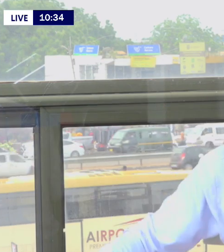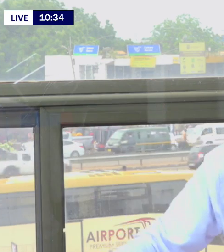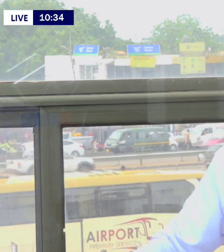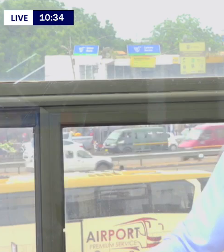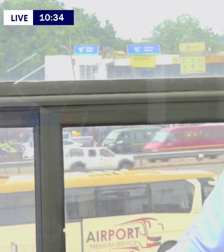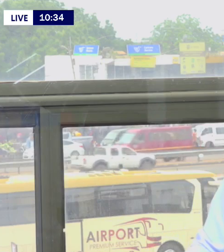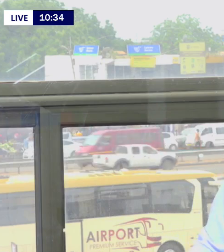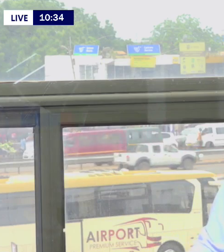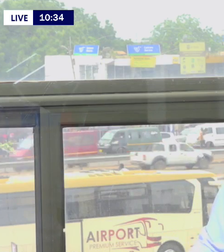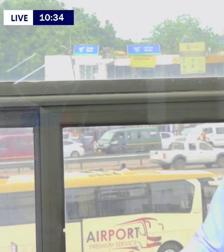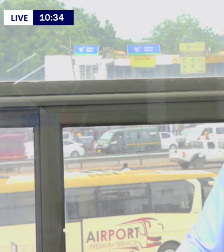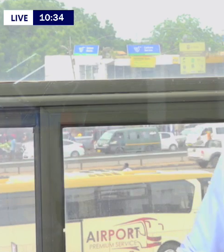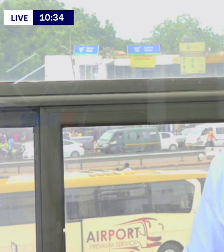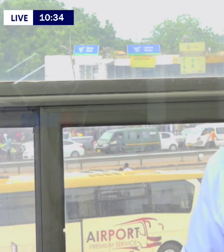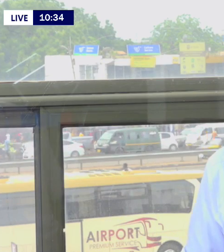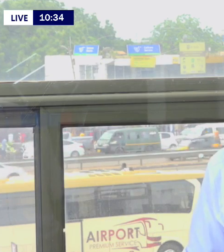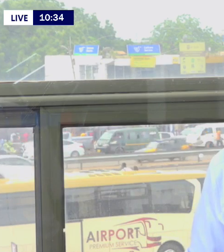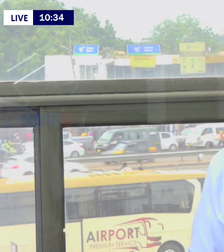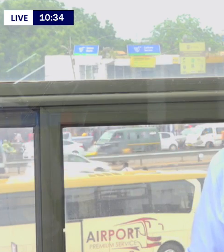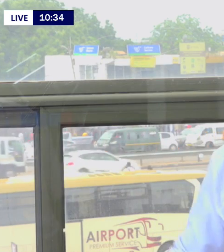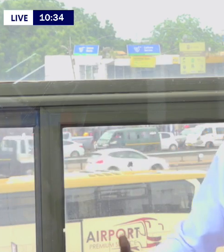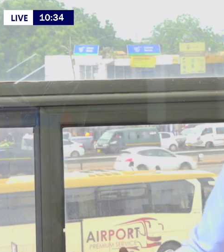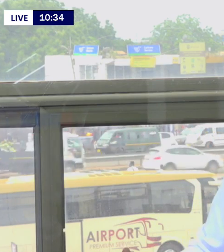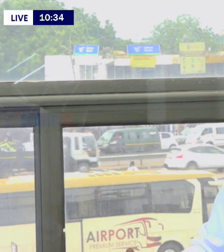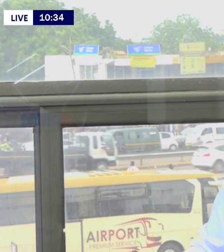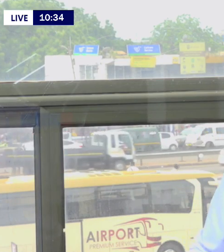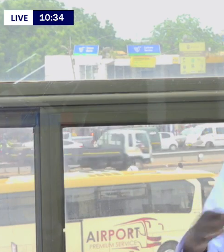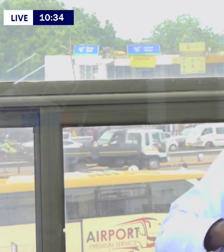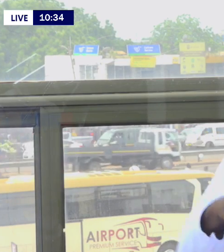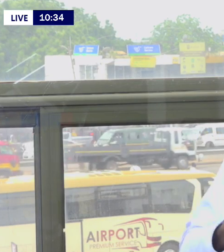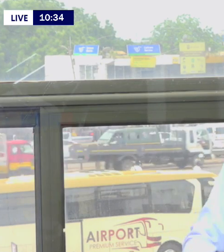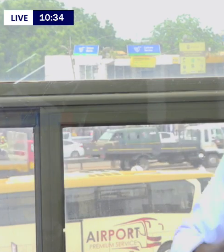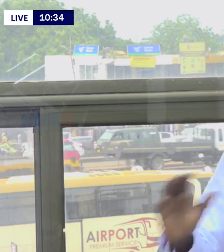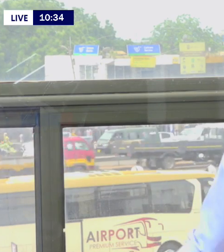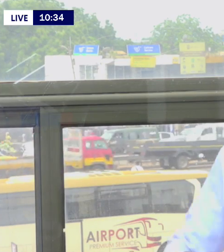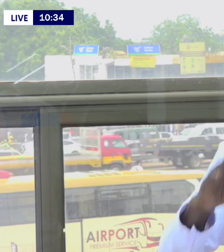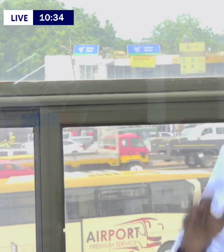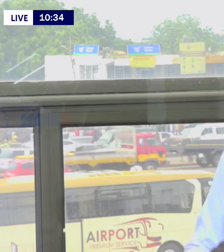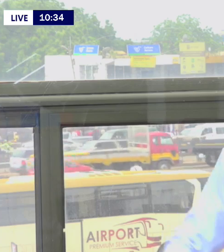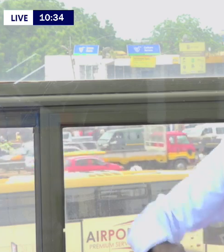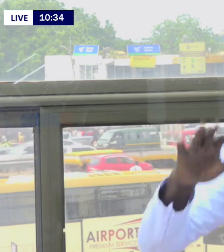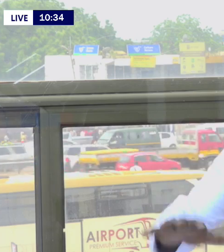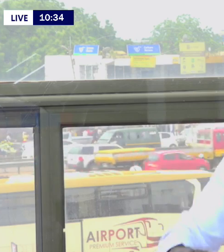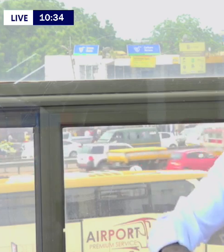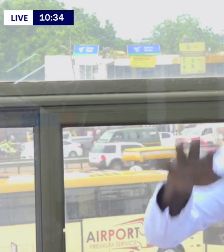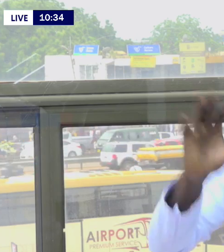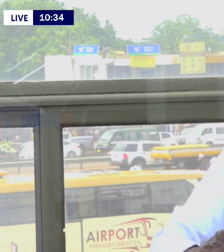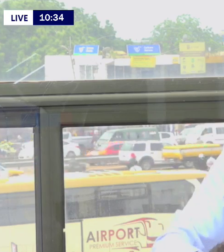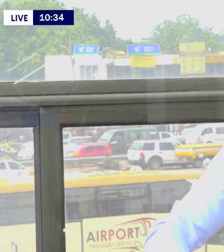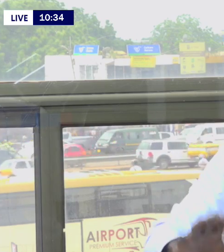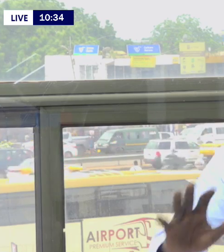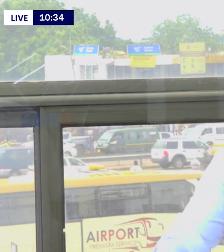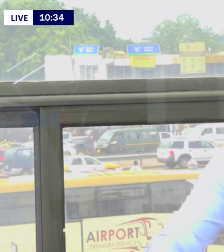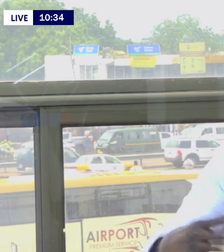wo amofa e dia na obi beka oni bibia beka oni bibia beka nti ye ma afidie ni nya afidie ni dia wo di wani mu hwe mu na ye